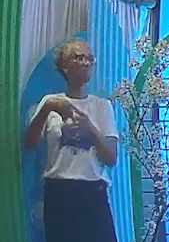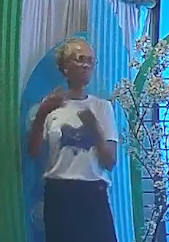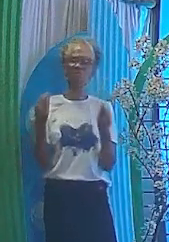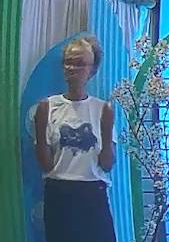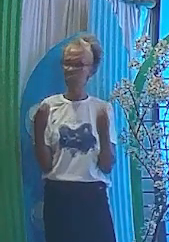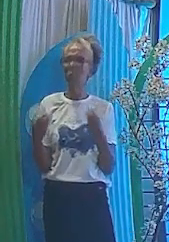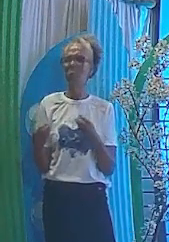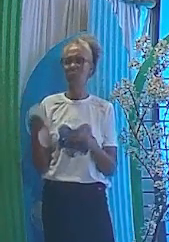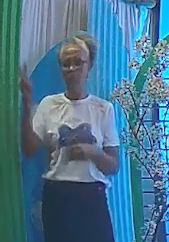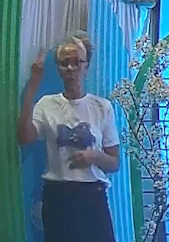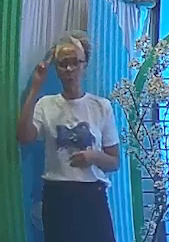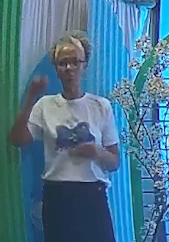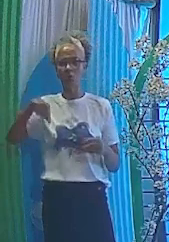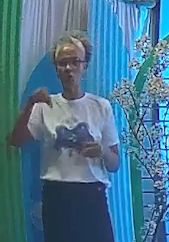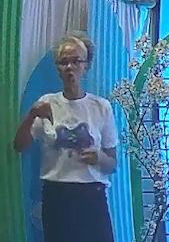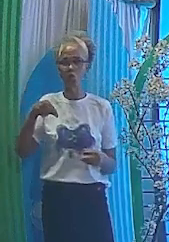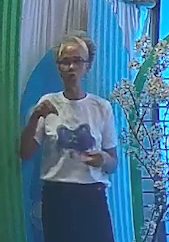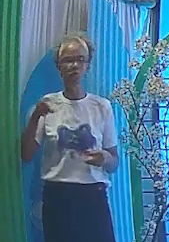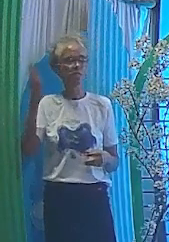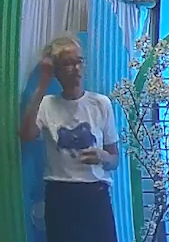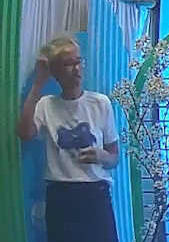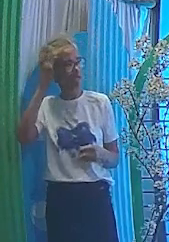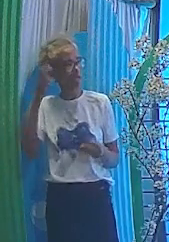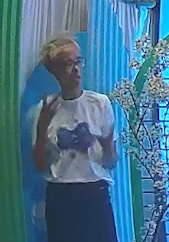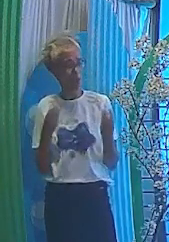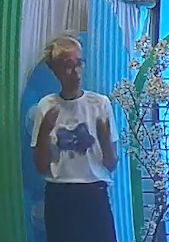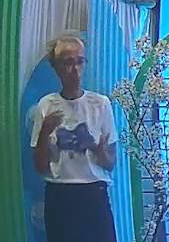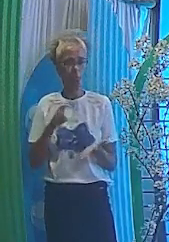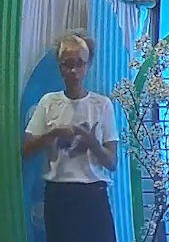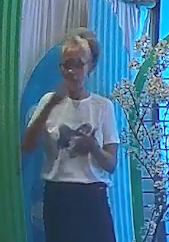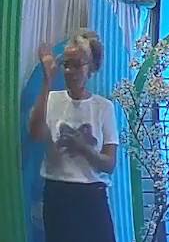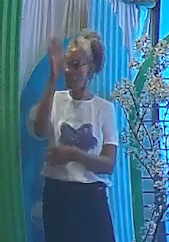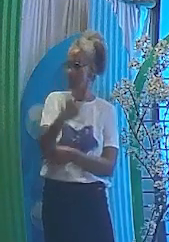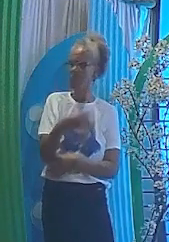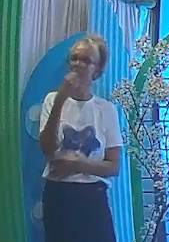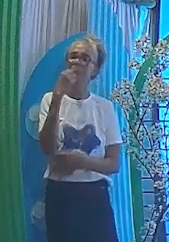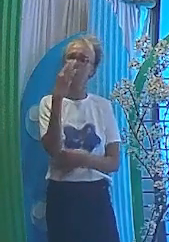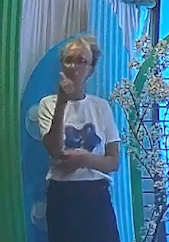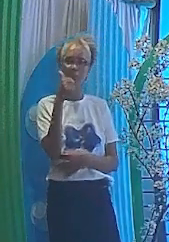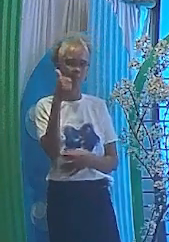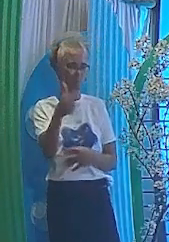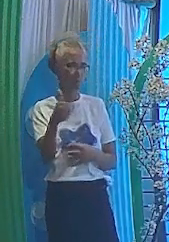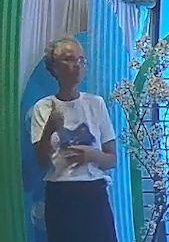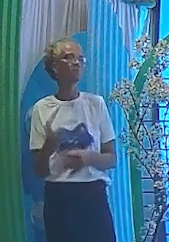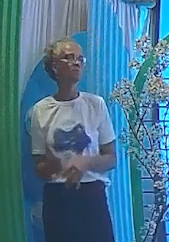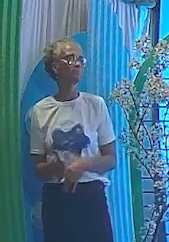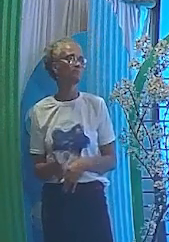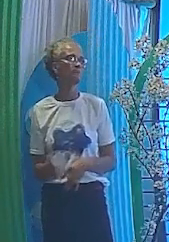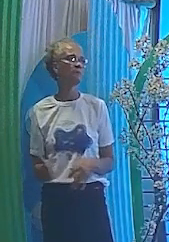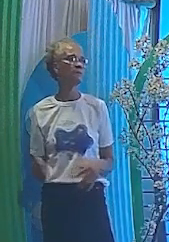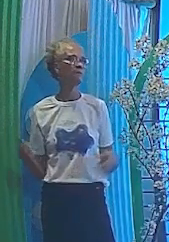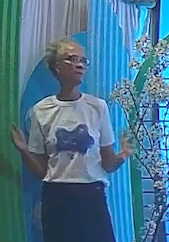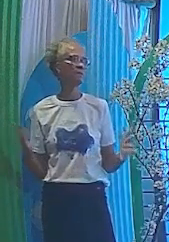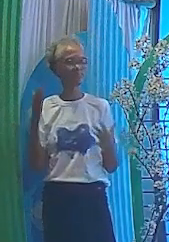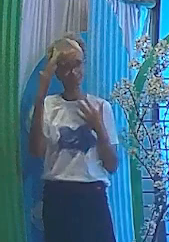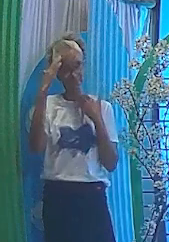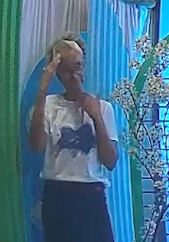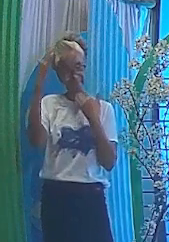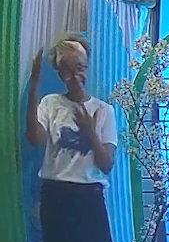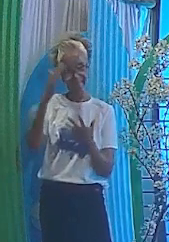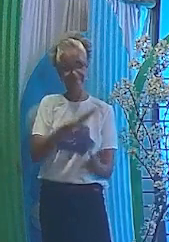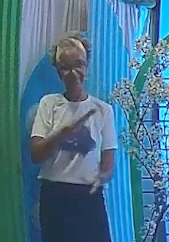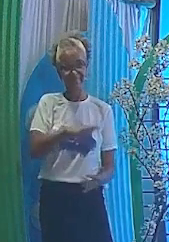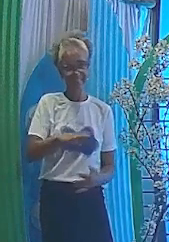um dia muito bonito e toda a programação vem trazendo essa diversidade e essa celebração da literatura. Então, espero vocês com as